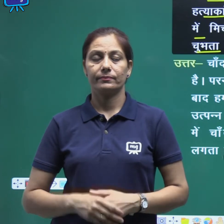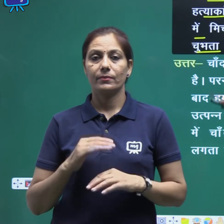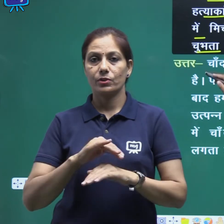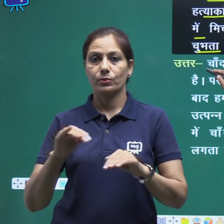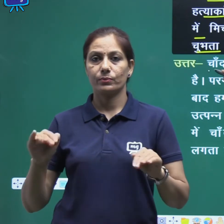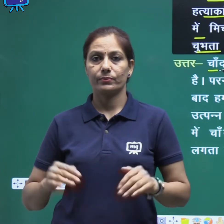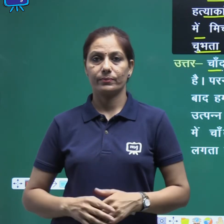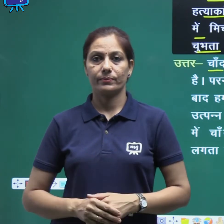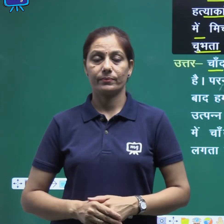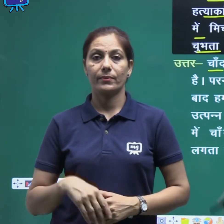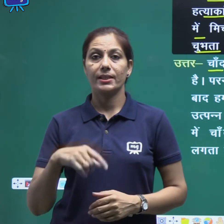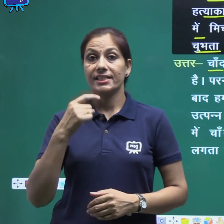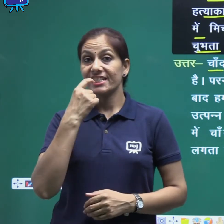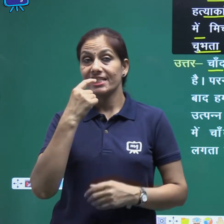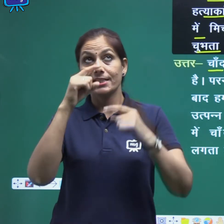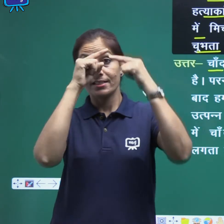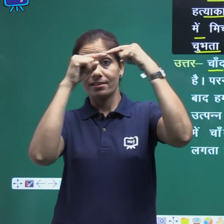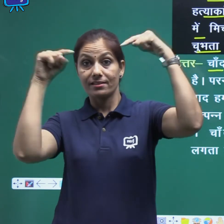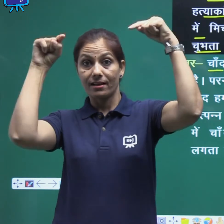बच्चों, चांद